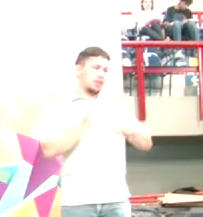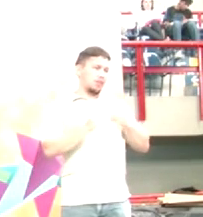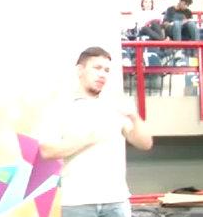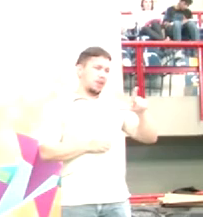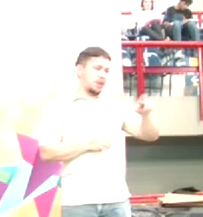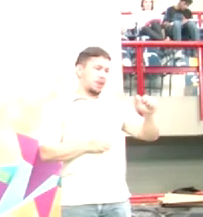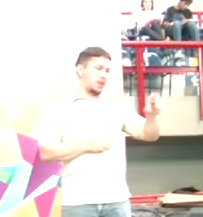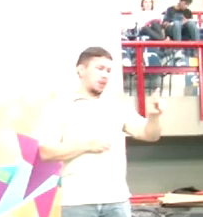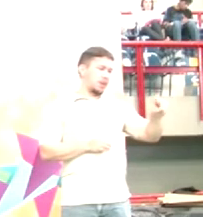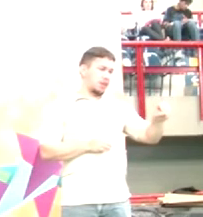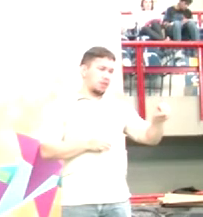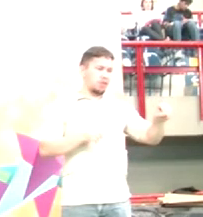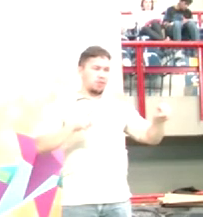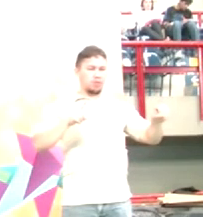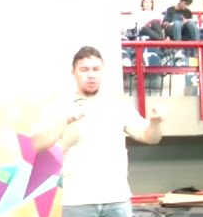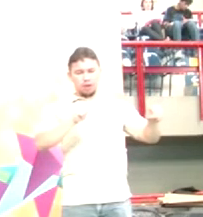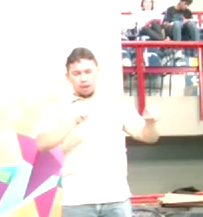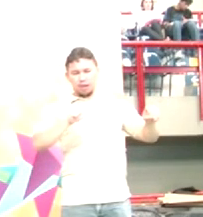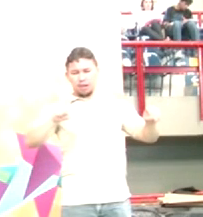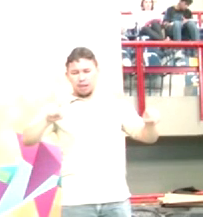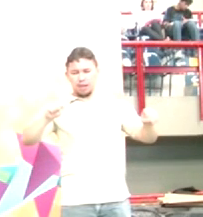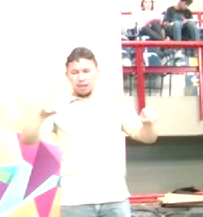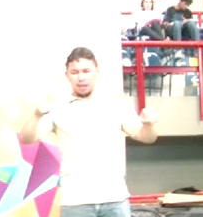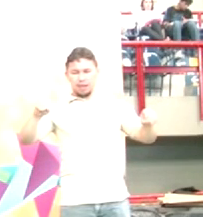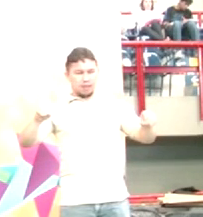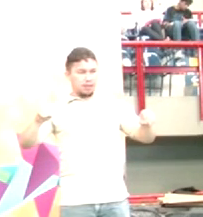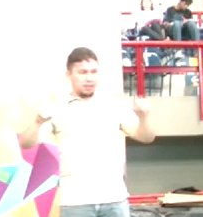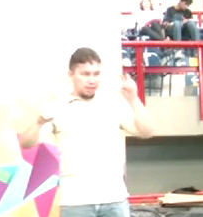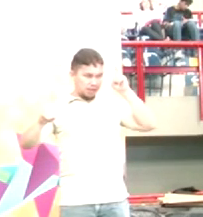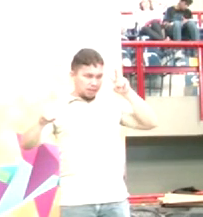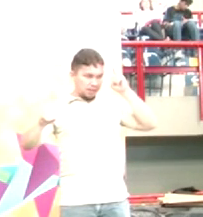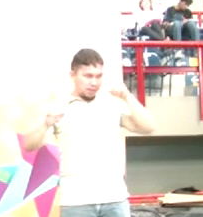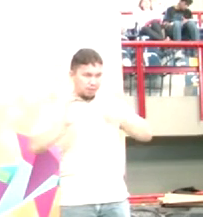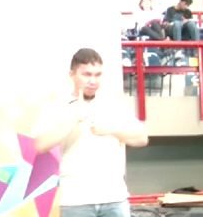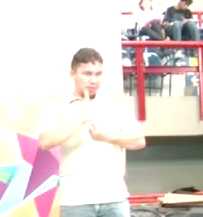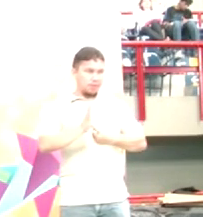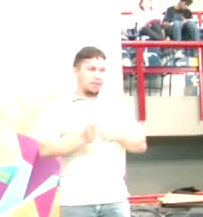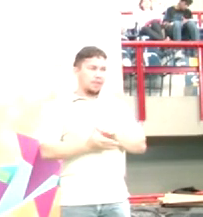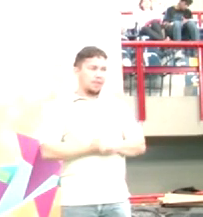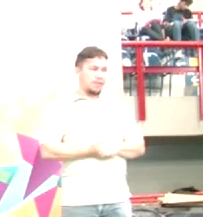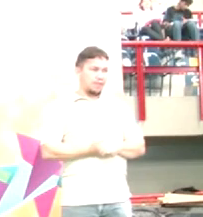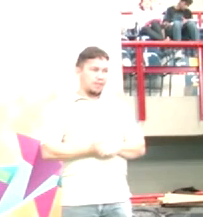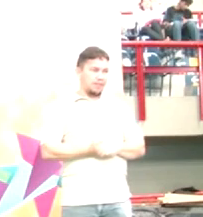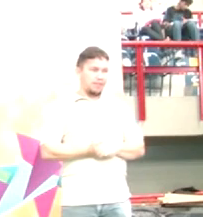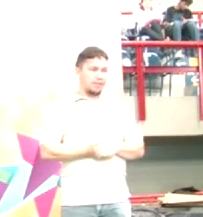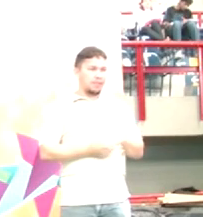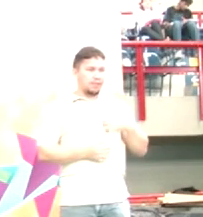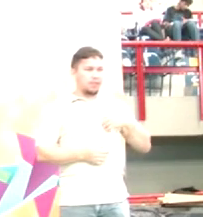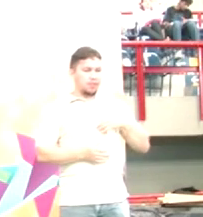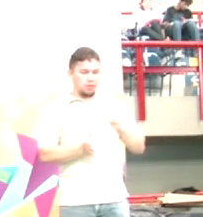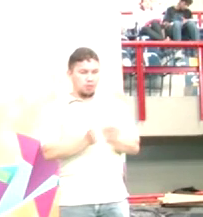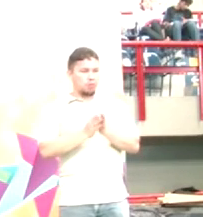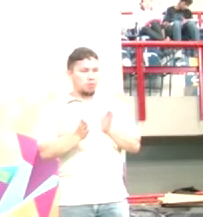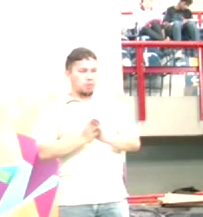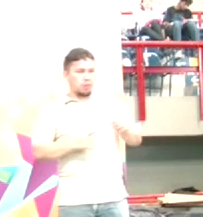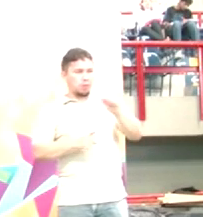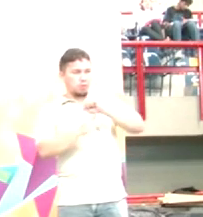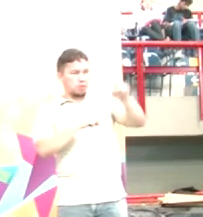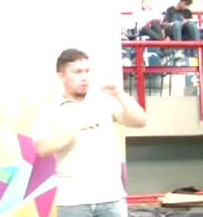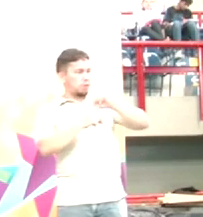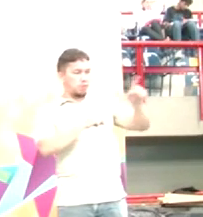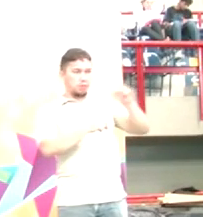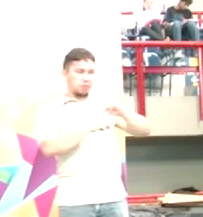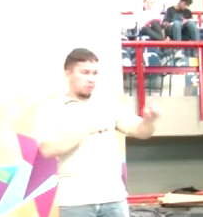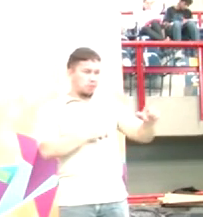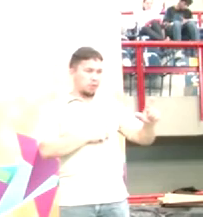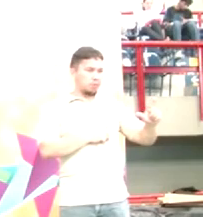Lado a Lado, que mostrou isso. Lembra disso? Os pobres foram arrancados do centro.